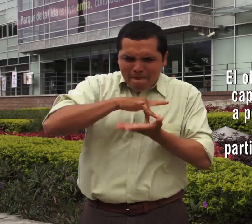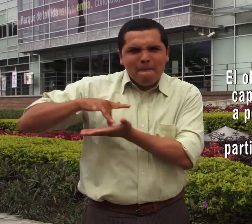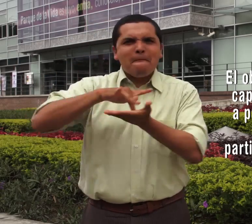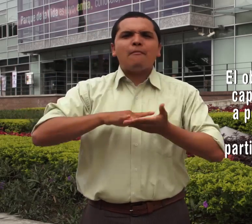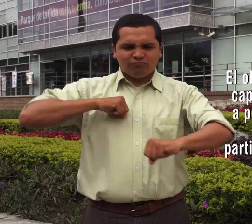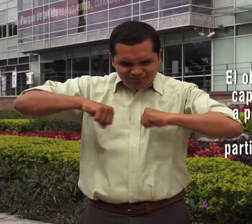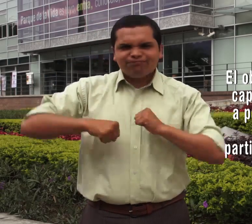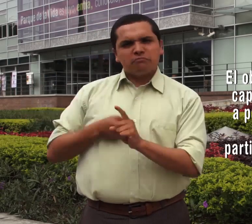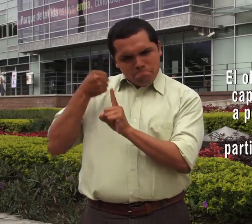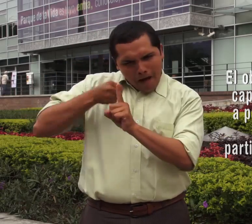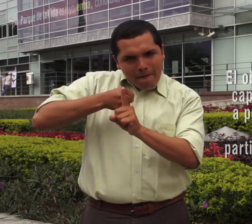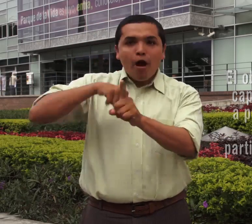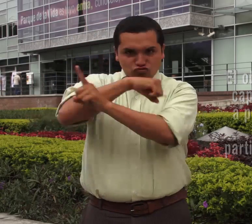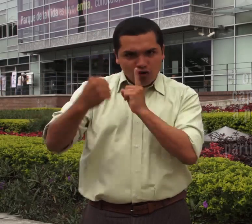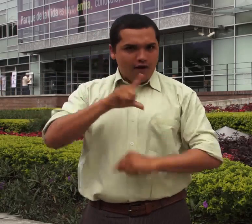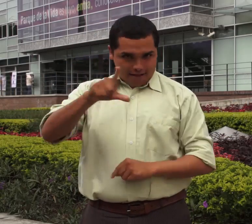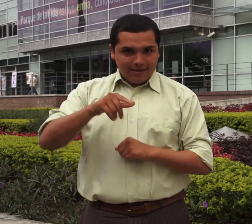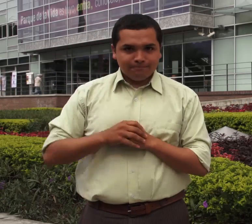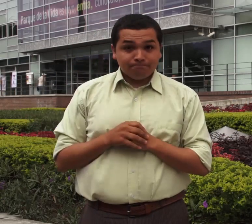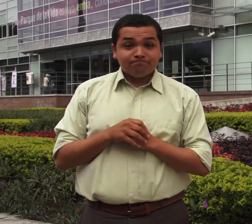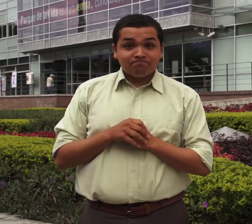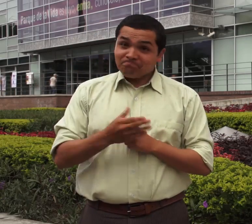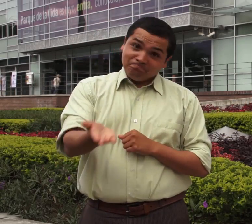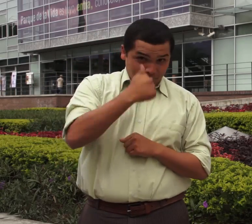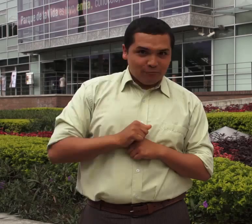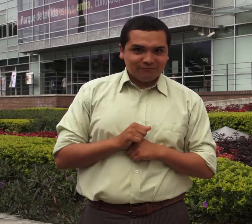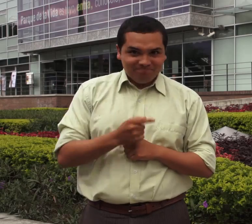social y liderazgo los esperamos